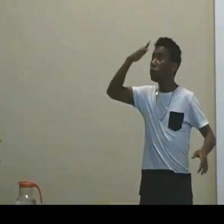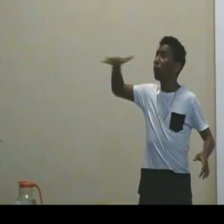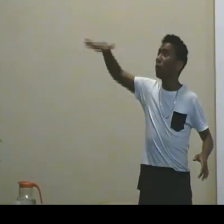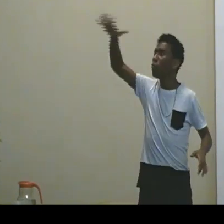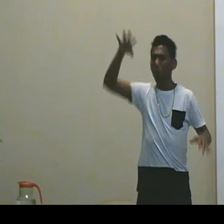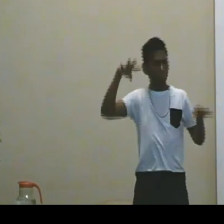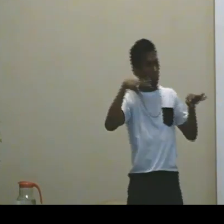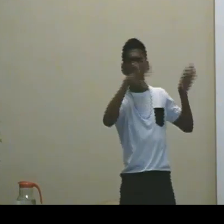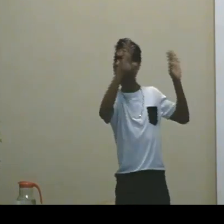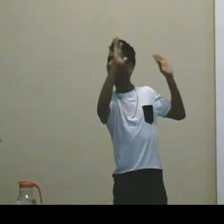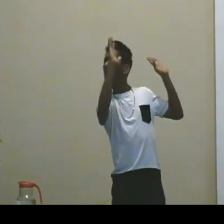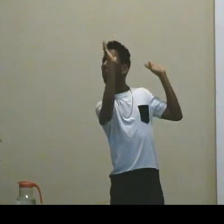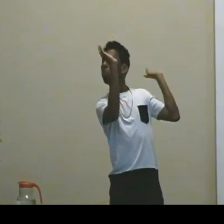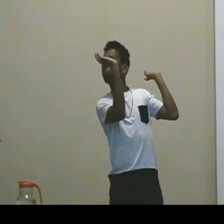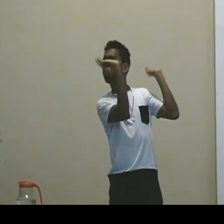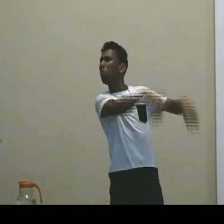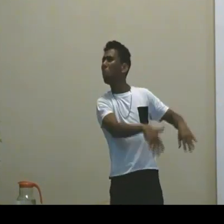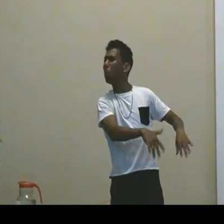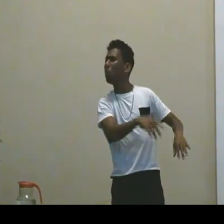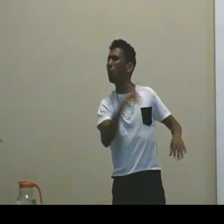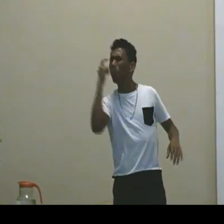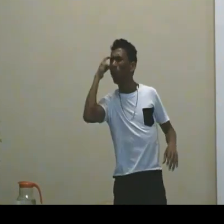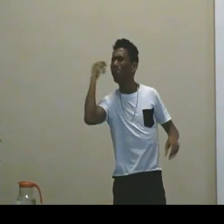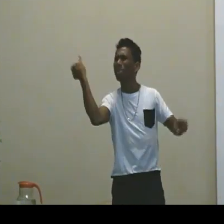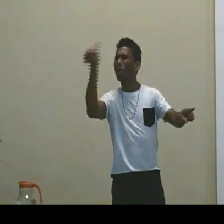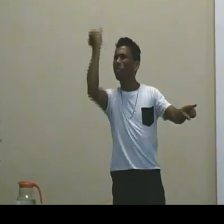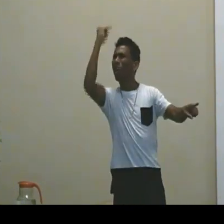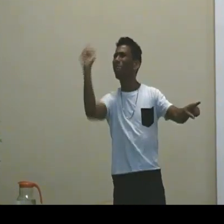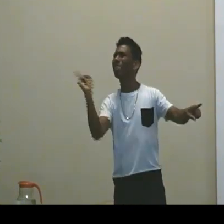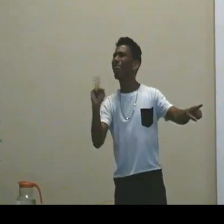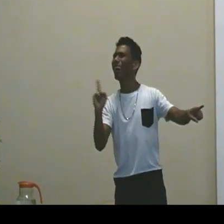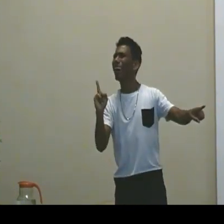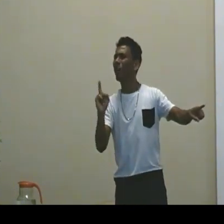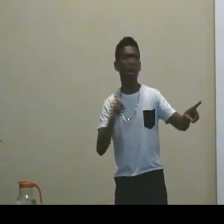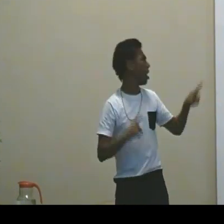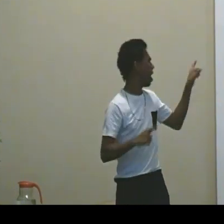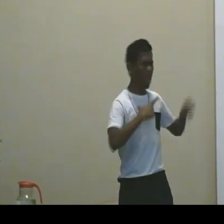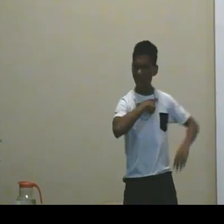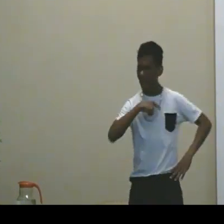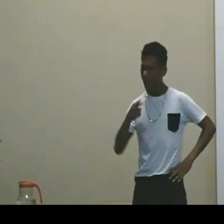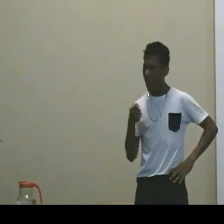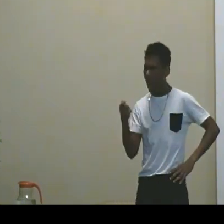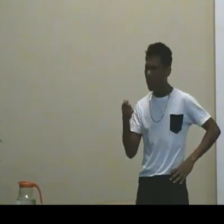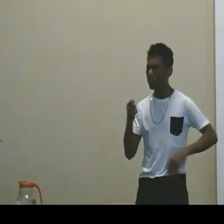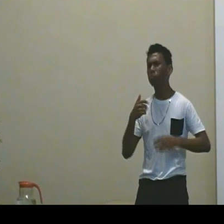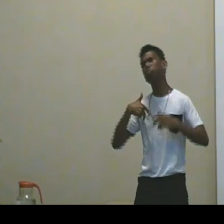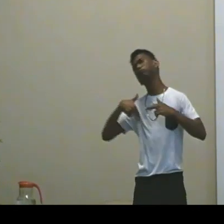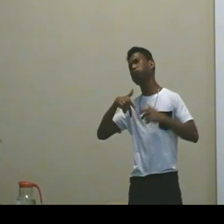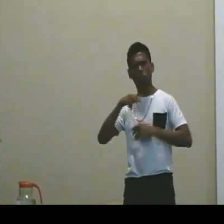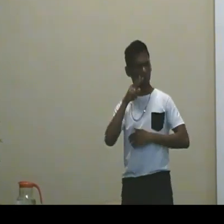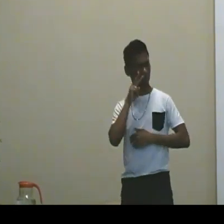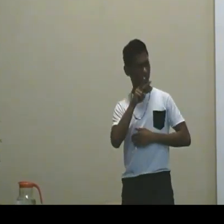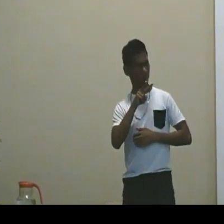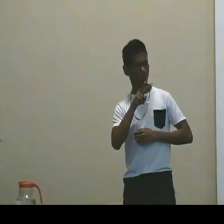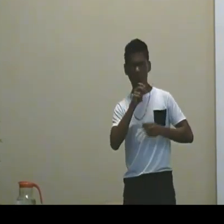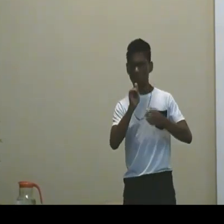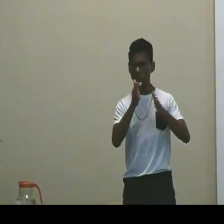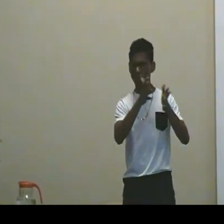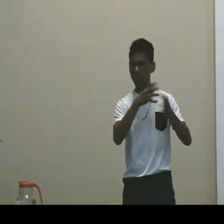os surdos usavam língua de sinais para se comunicar. Mas ninguém dava muito crédito que eles realmente se comunicassem